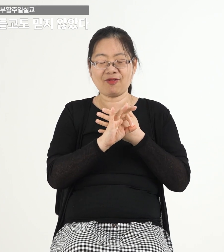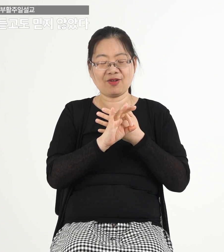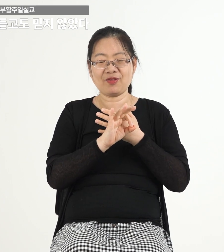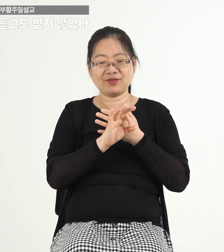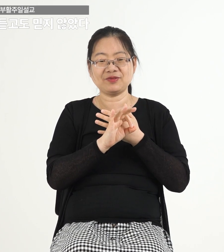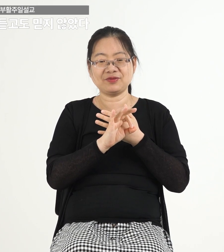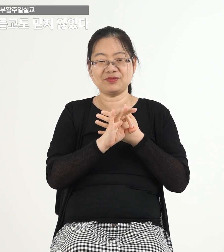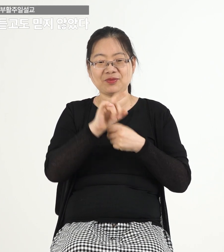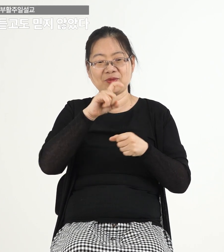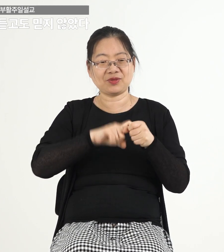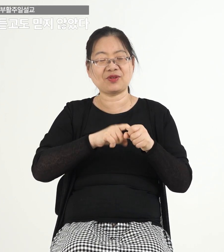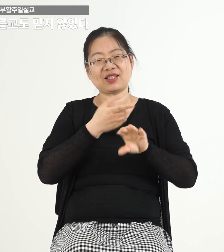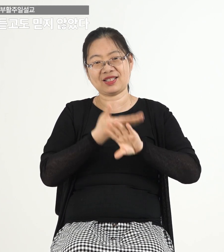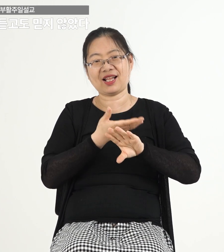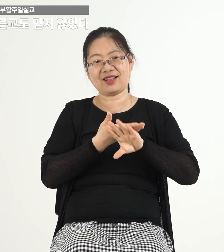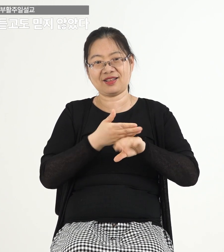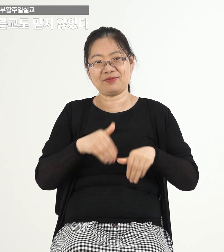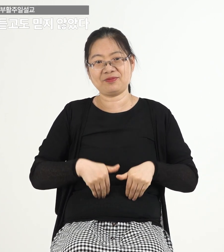됩니다.